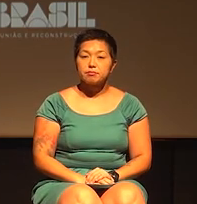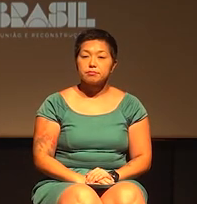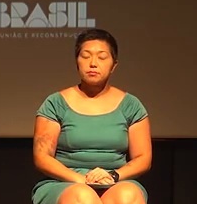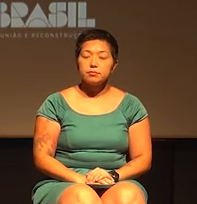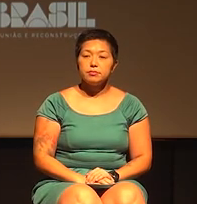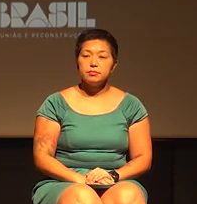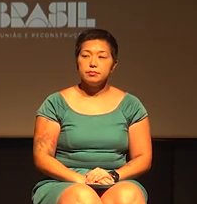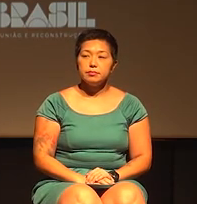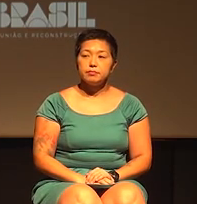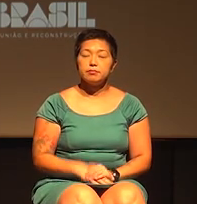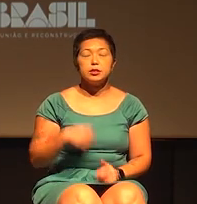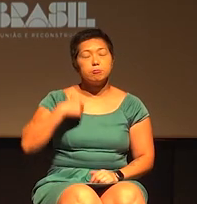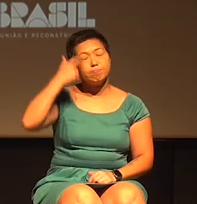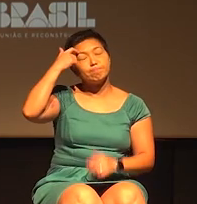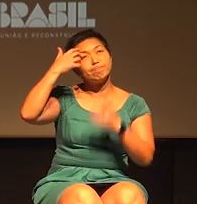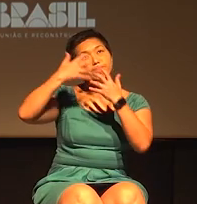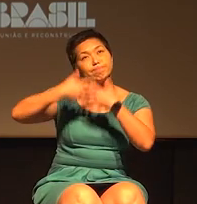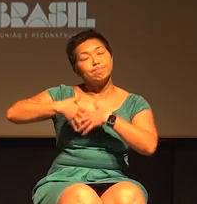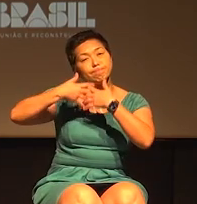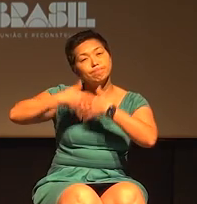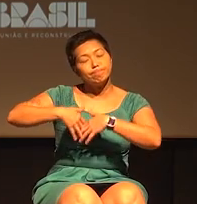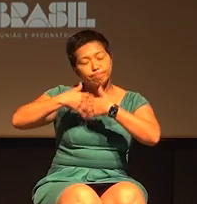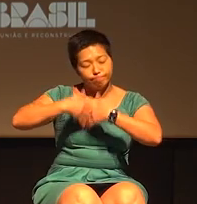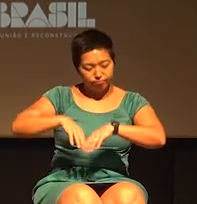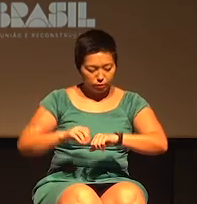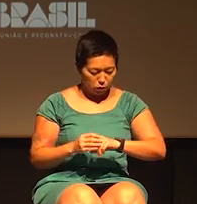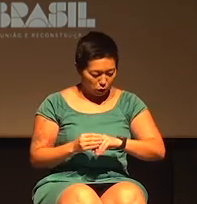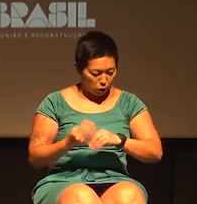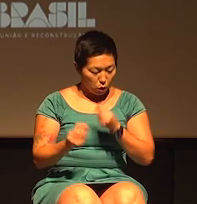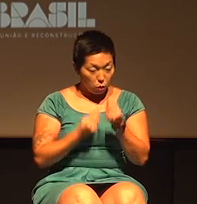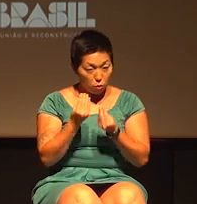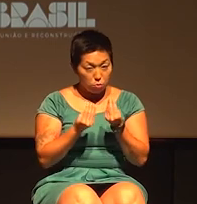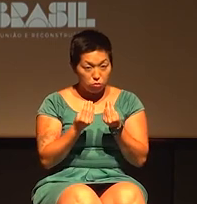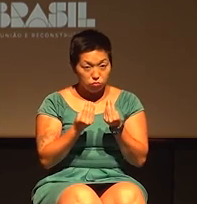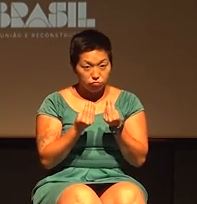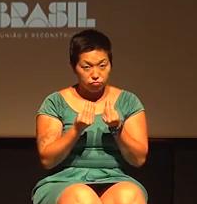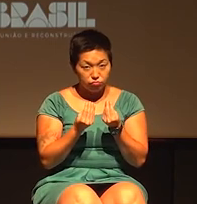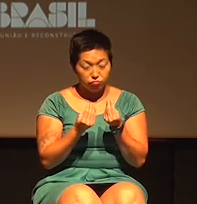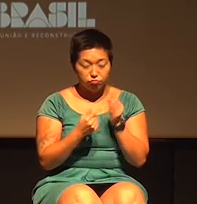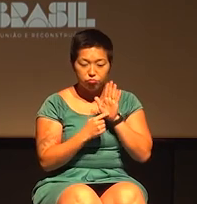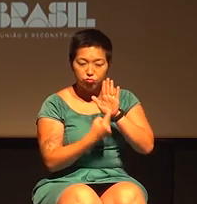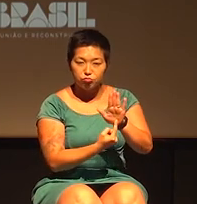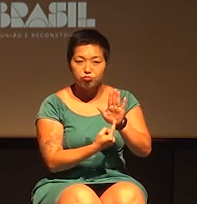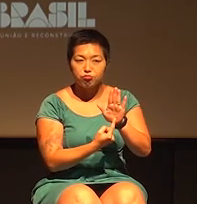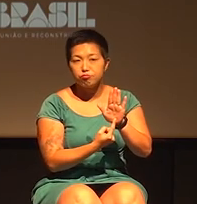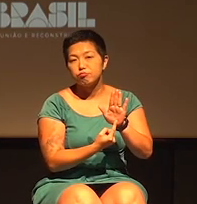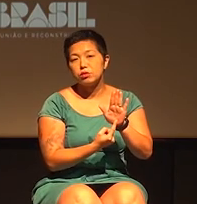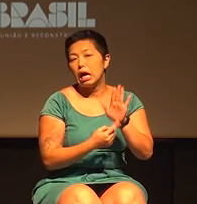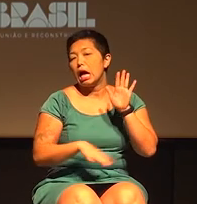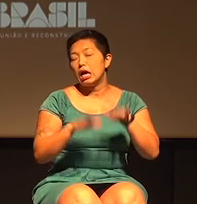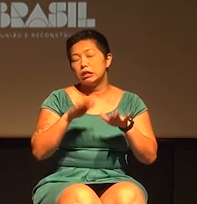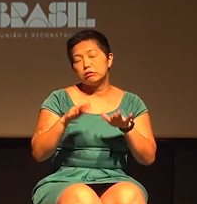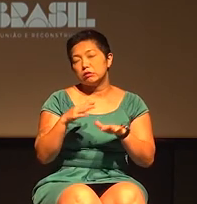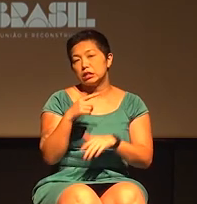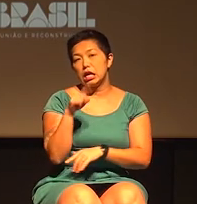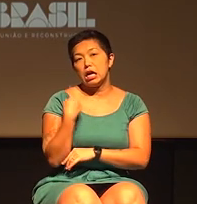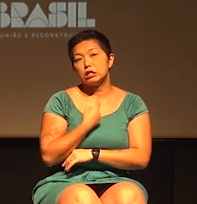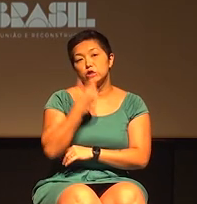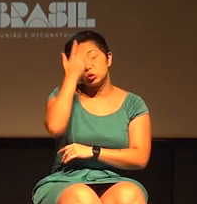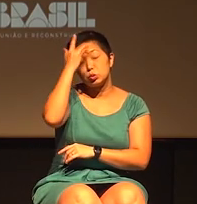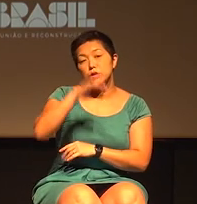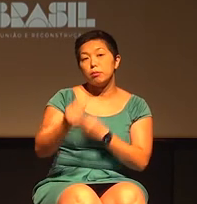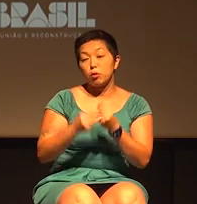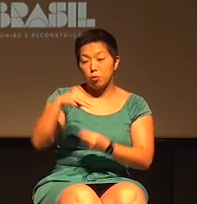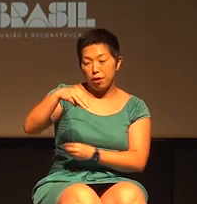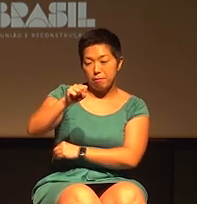Ótimo tava aqui pensando né como trazer muitas vezes também não se tem a dimensão do ter como